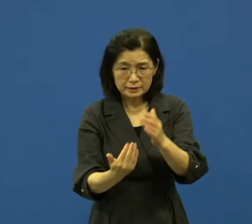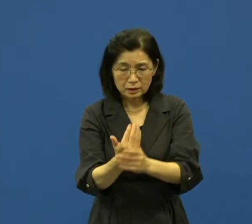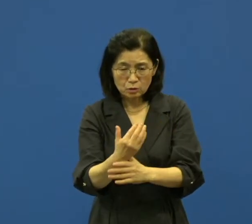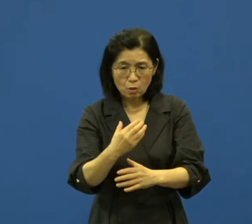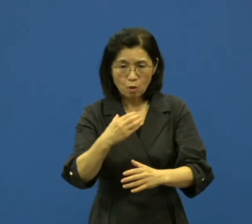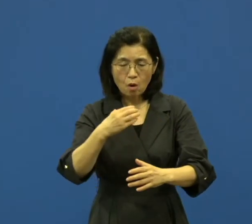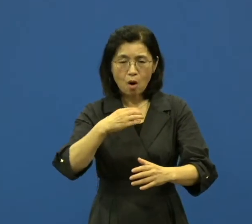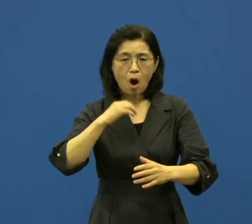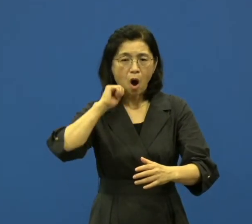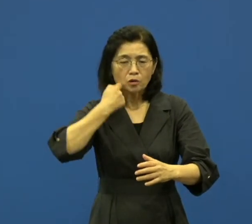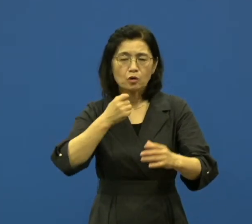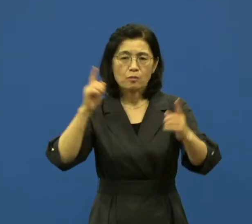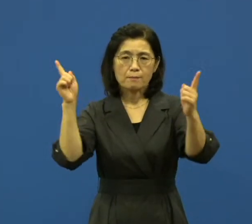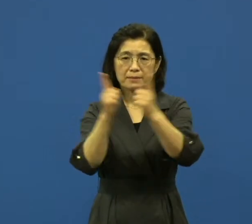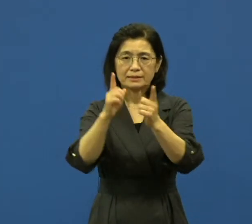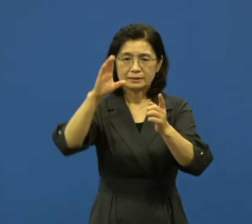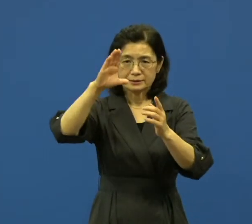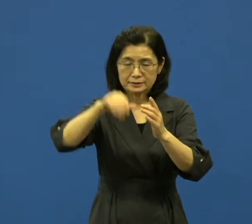됩니다.